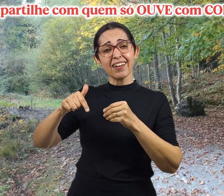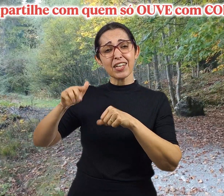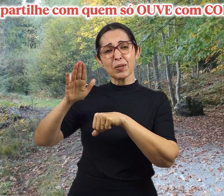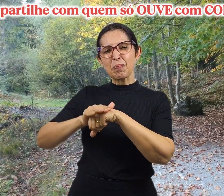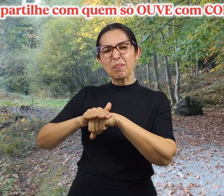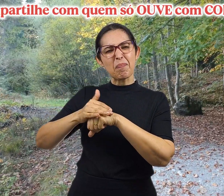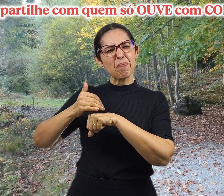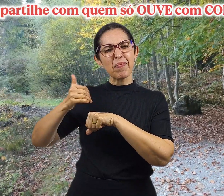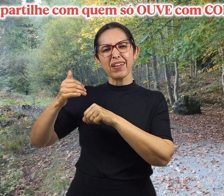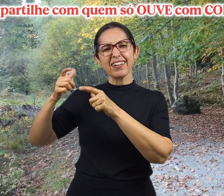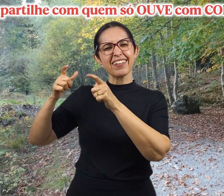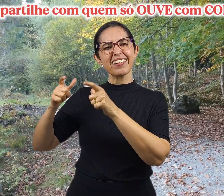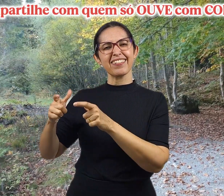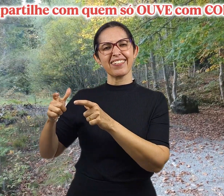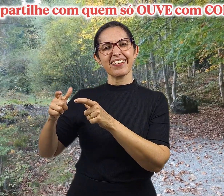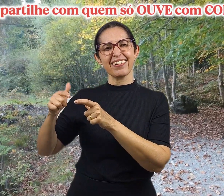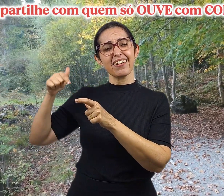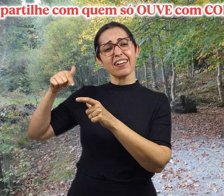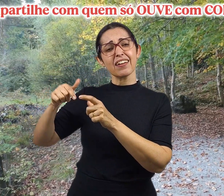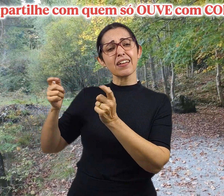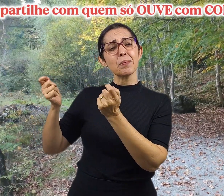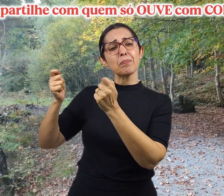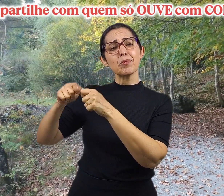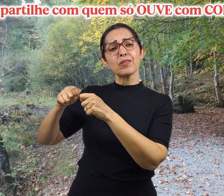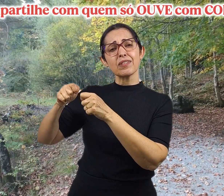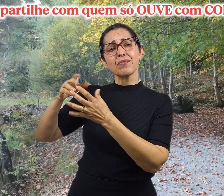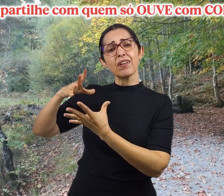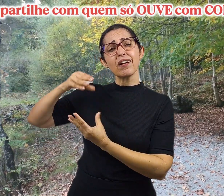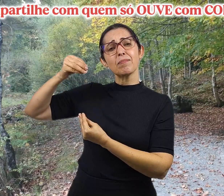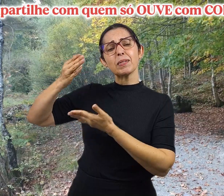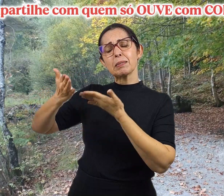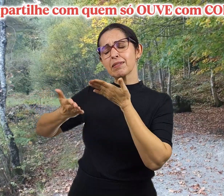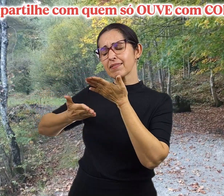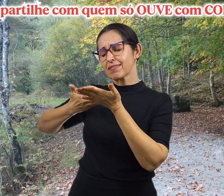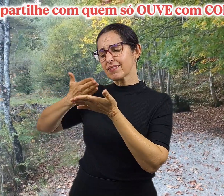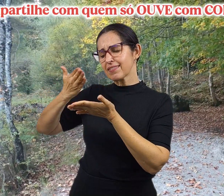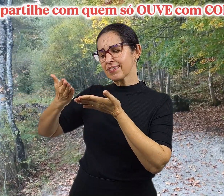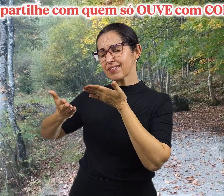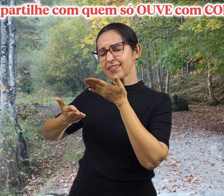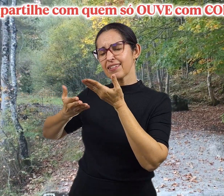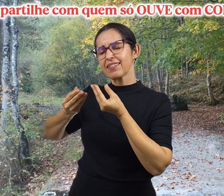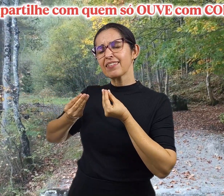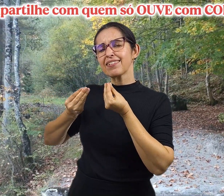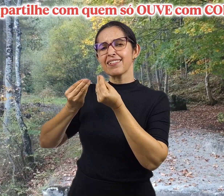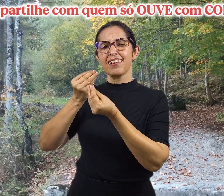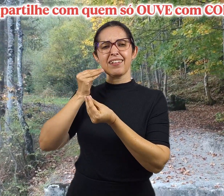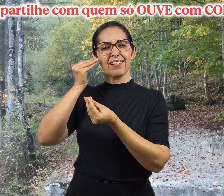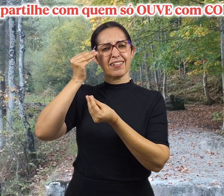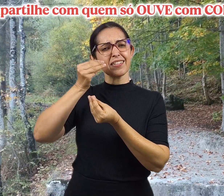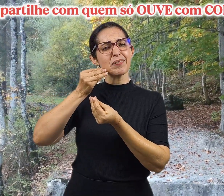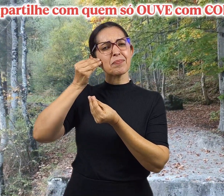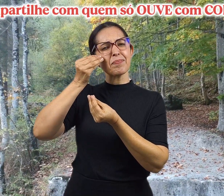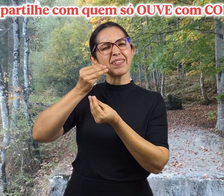mundo, em que Ele pode tratar da sua alma e te dar uma experiência espiritual, que é